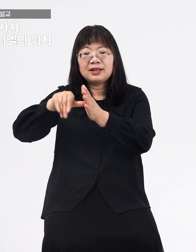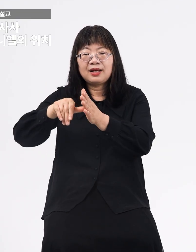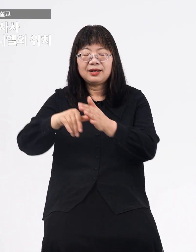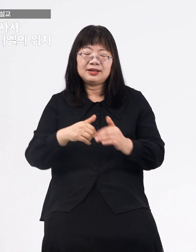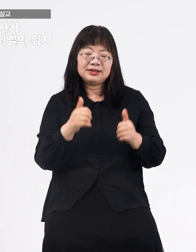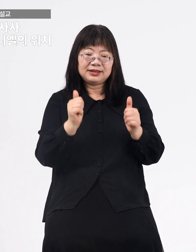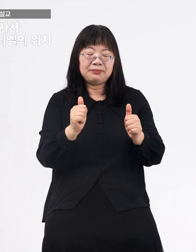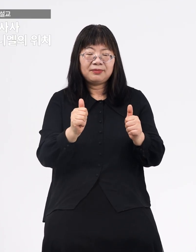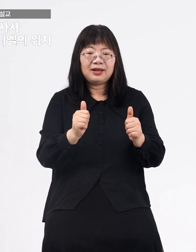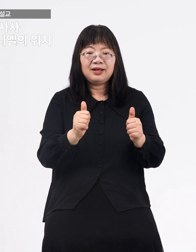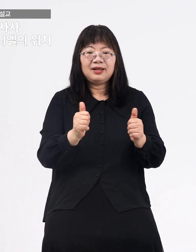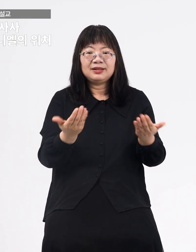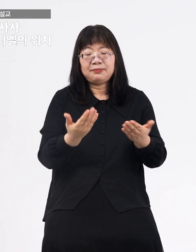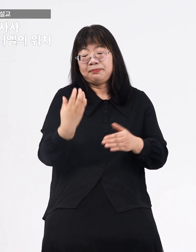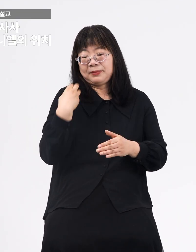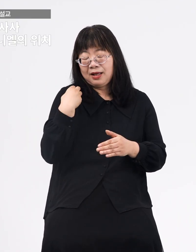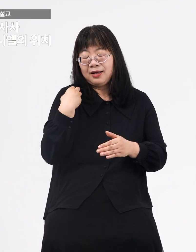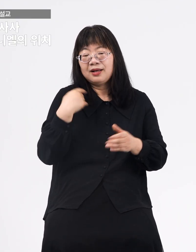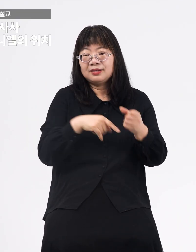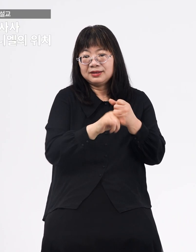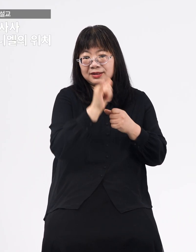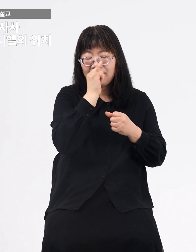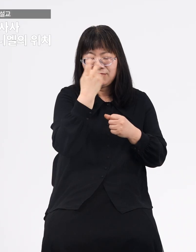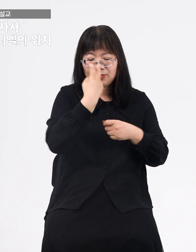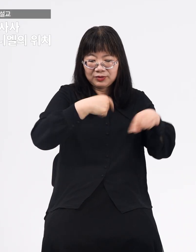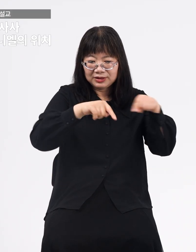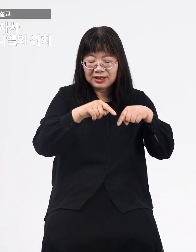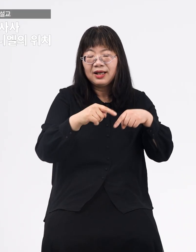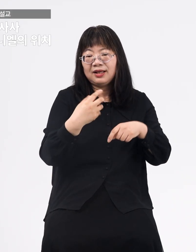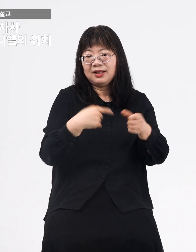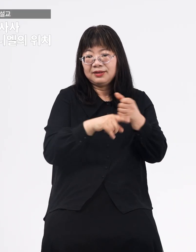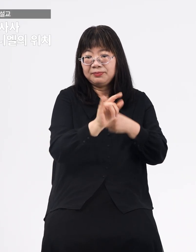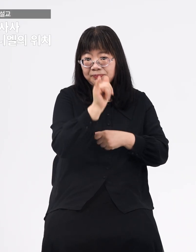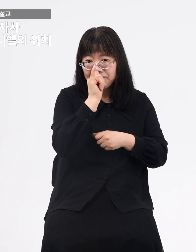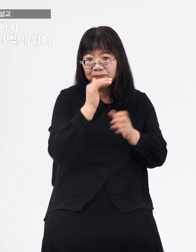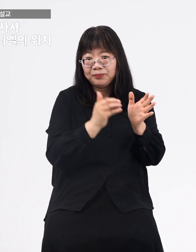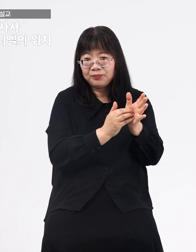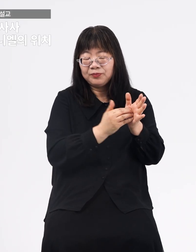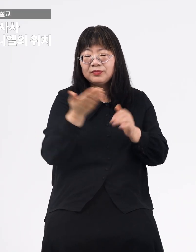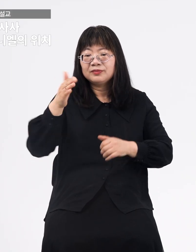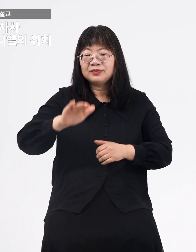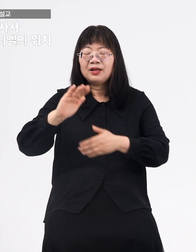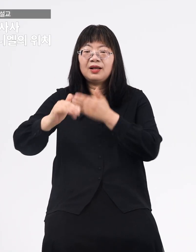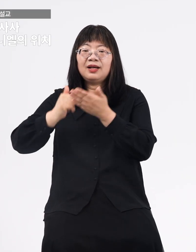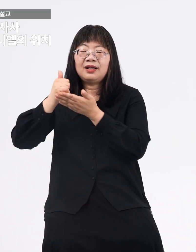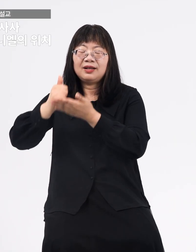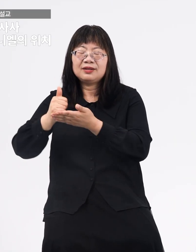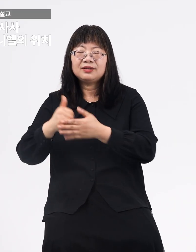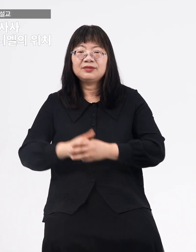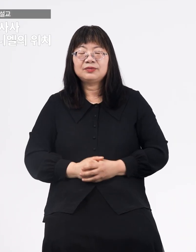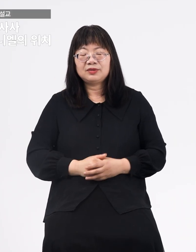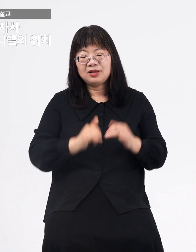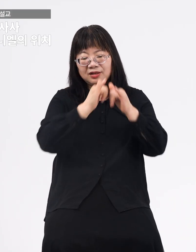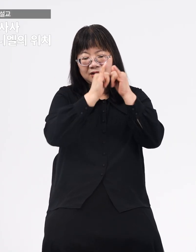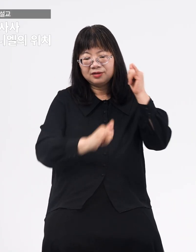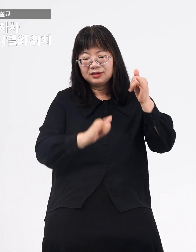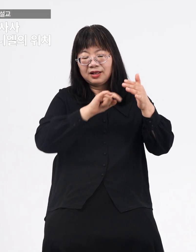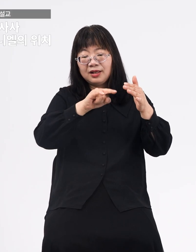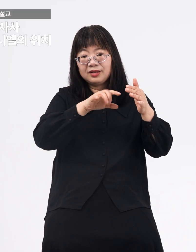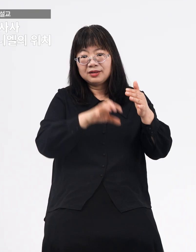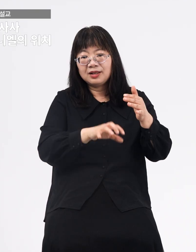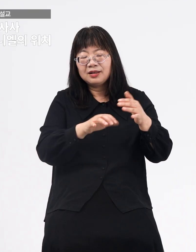재판관이라는 의미가 있어요. 통치자라는 기능이 있어요. 그러나 하나님이 역사